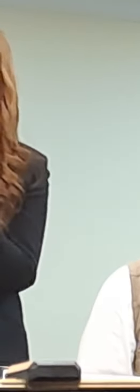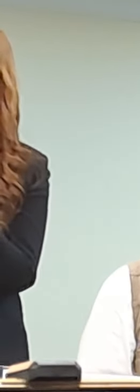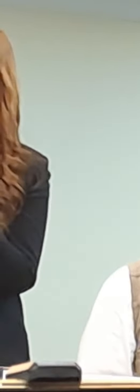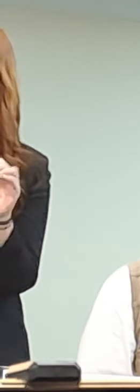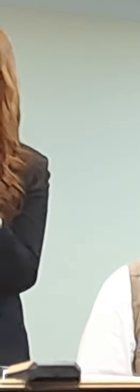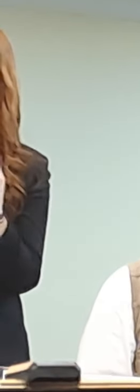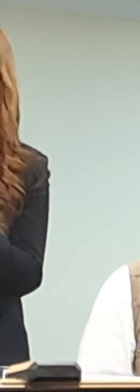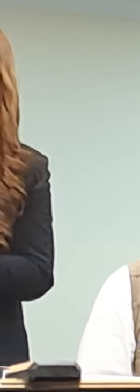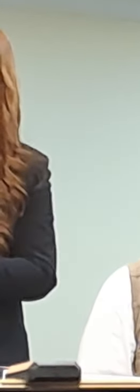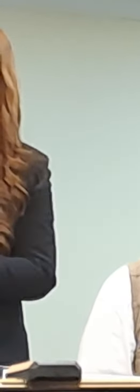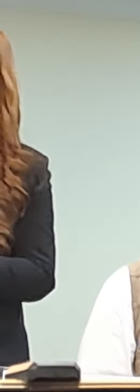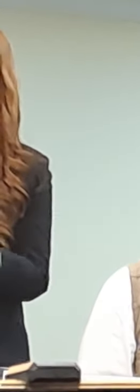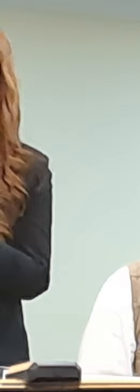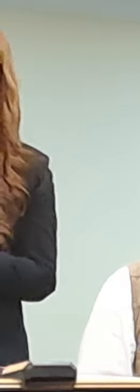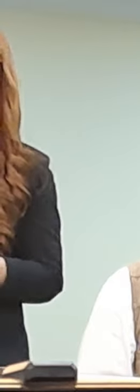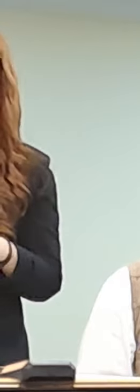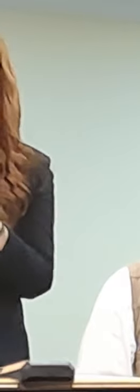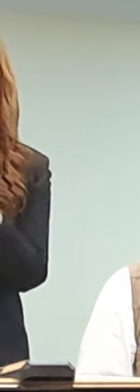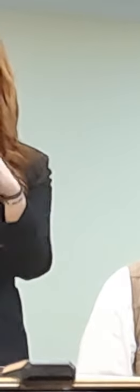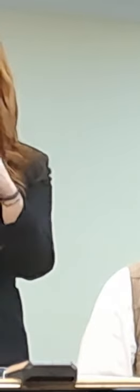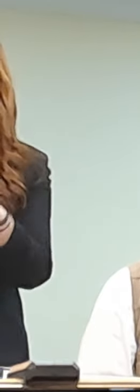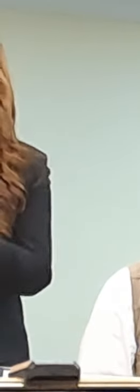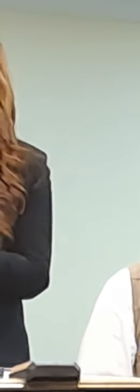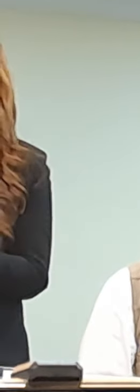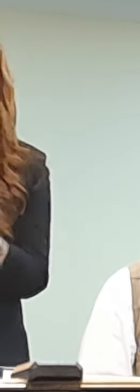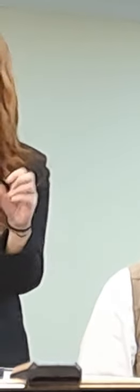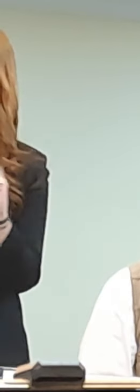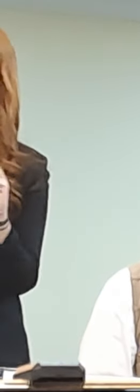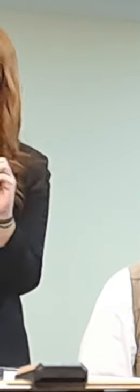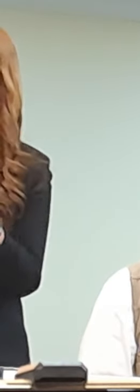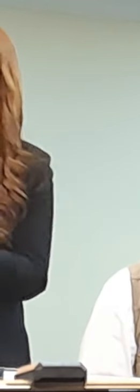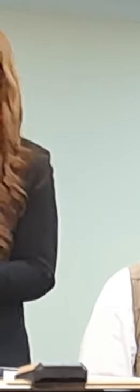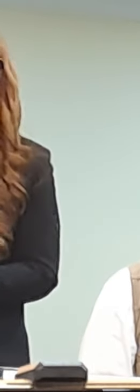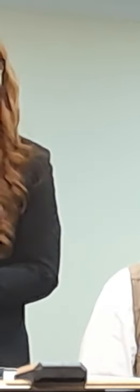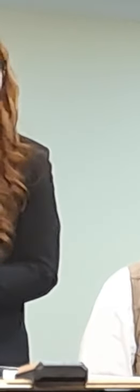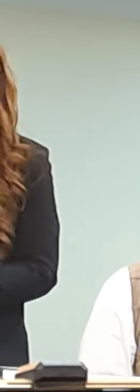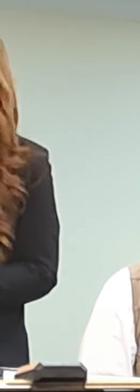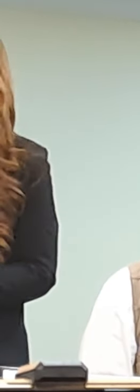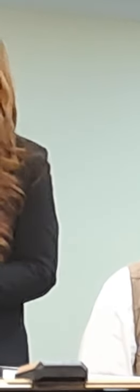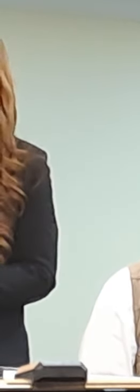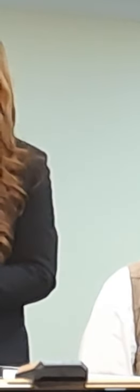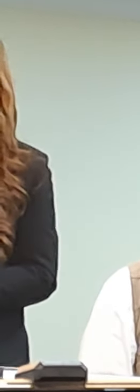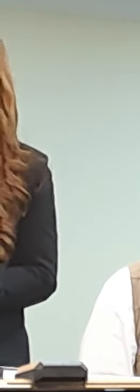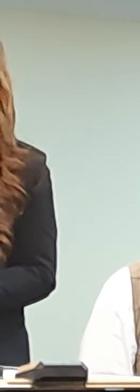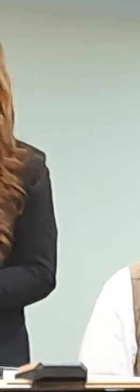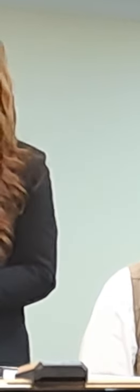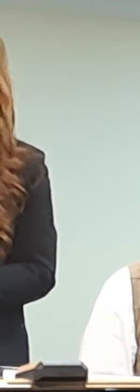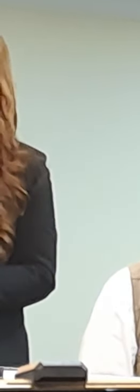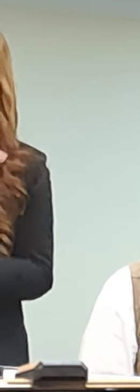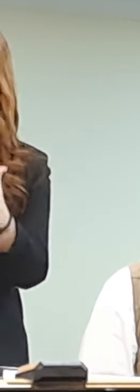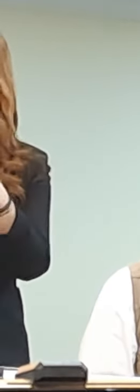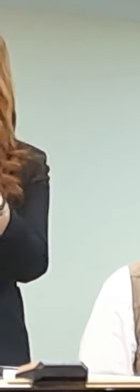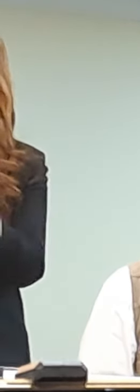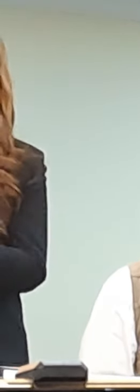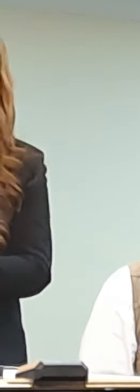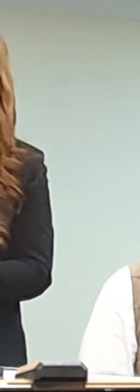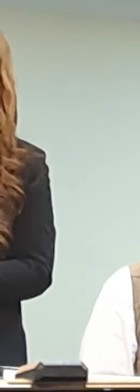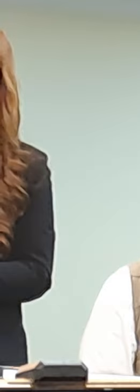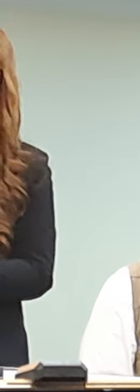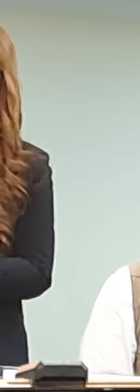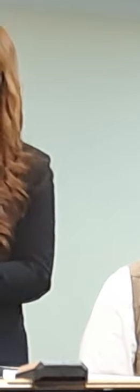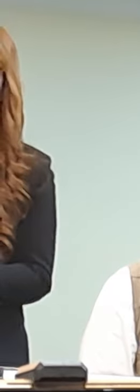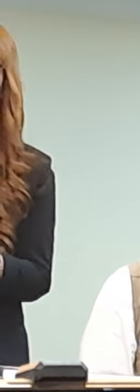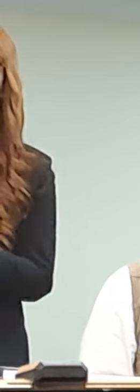temukan lagi jejak-jejak organ parunya. Kemudian juga untuk pemastian tenggelamnya kami harus mengambil organ